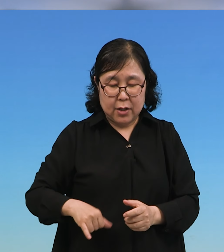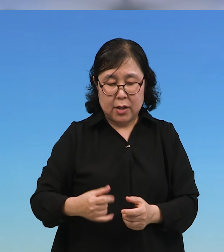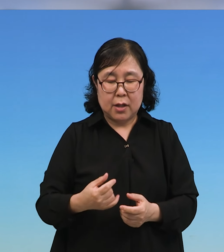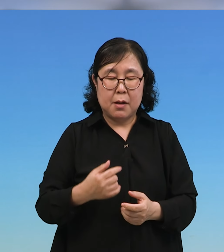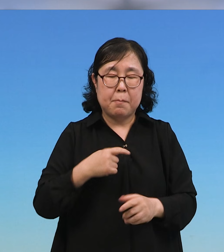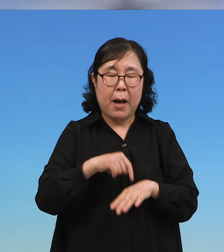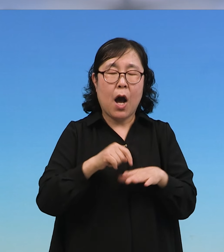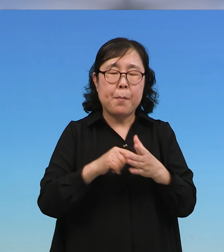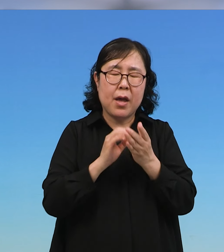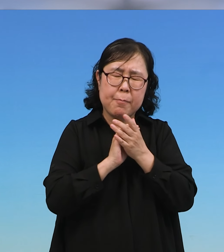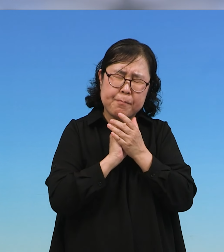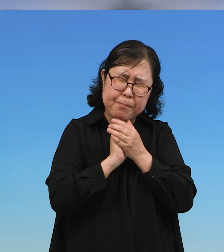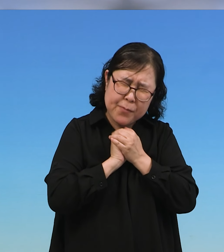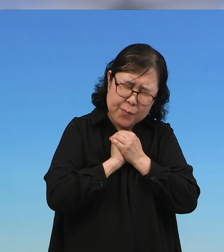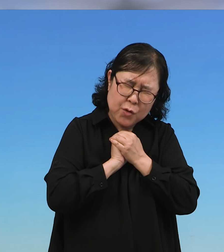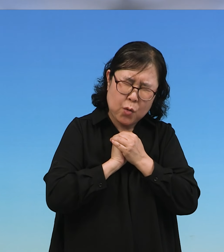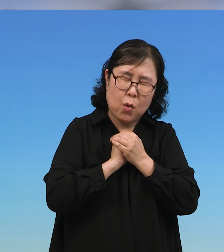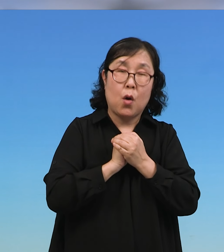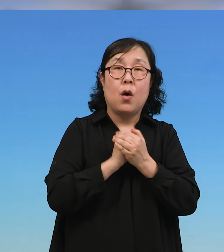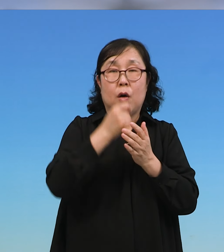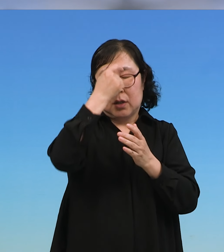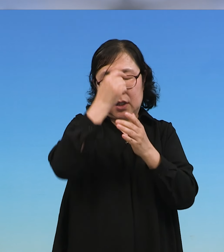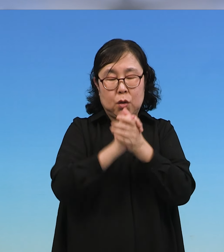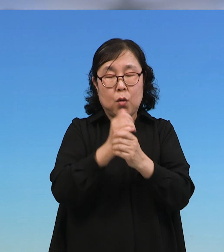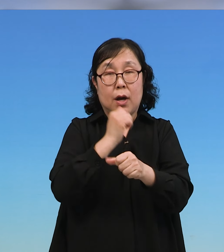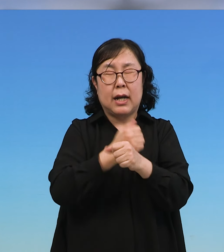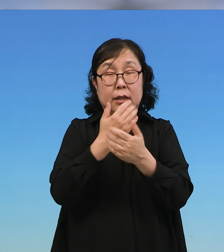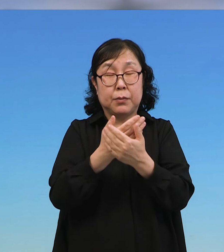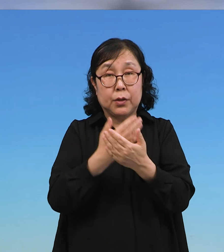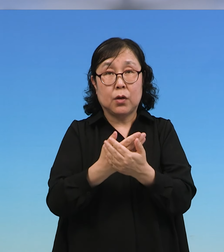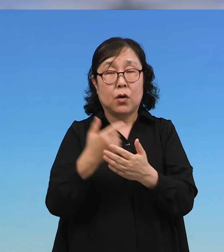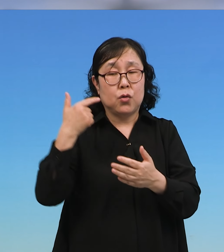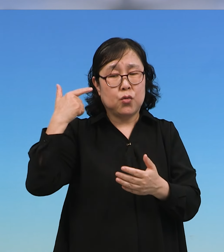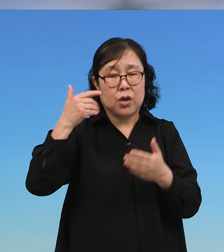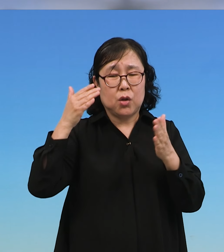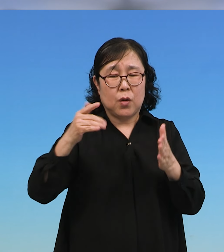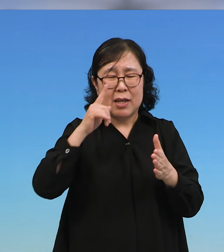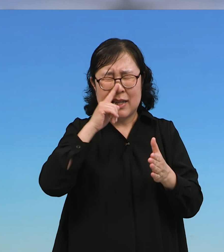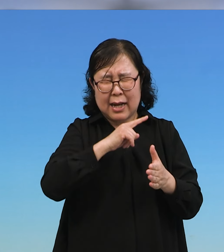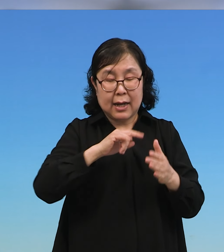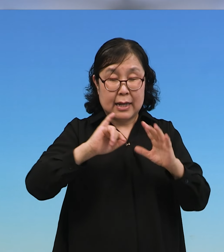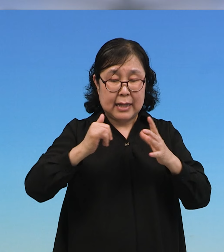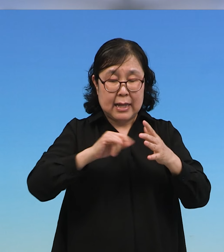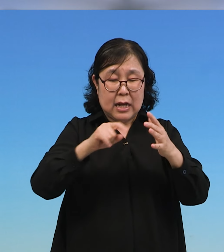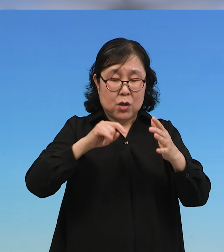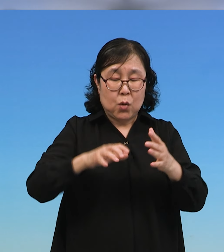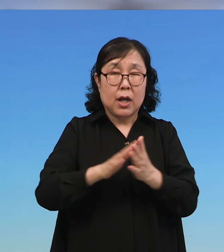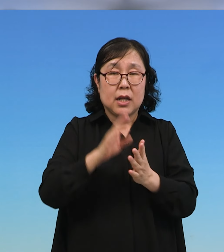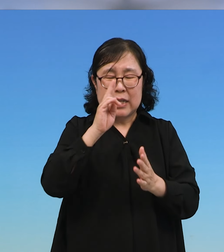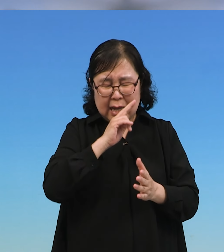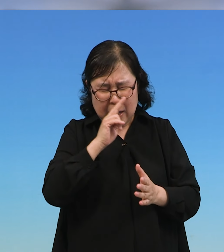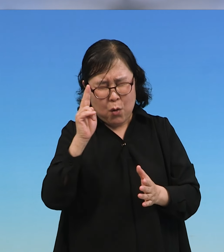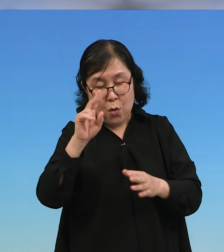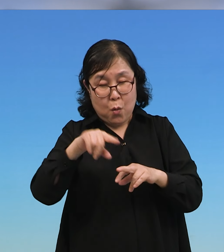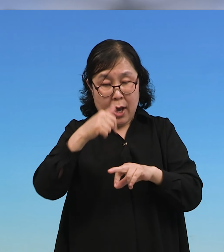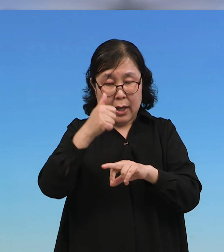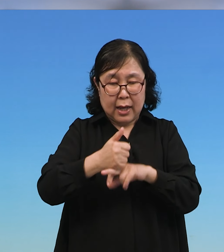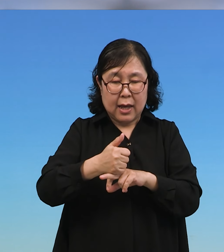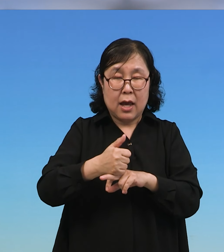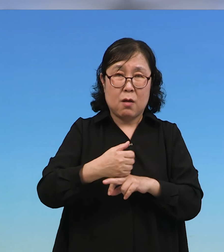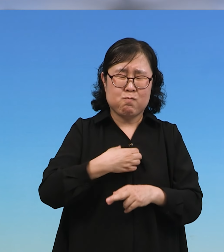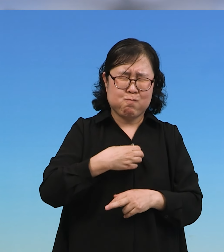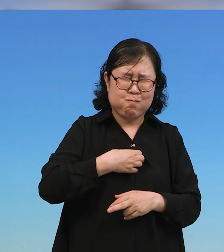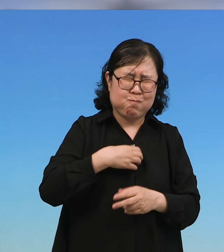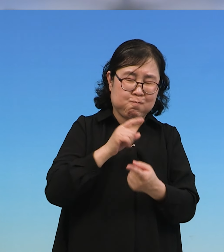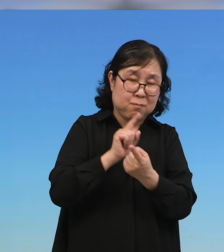원합니다. 여러분, 우리 아이들이 요새 동안 이 악한 세상에서 날마다 사울 왕에게 위협을